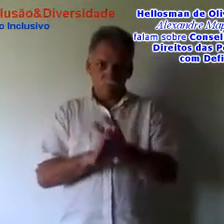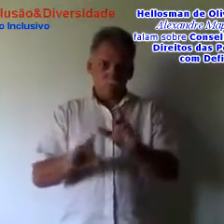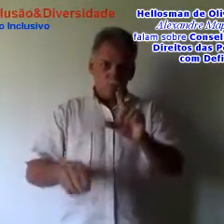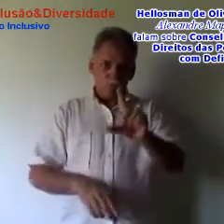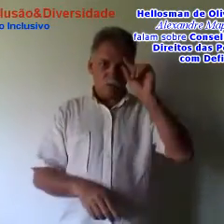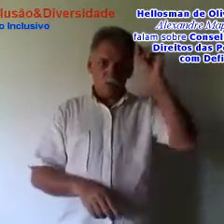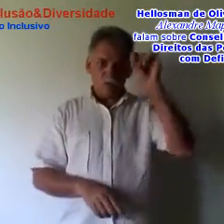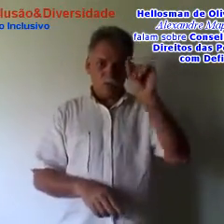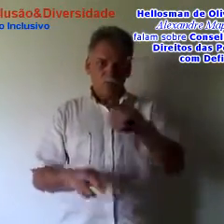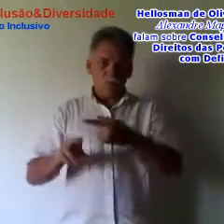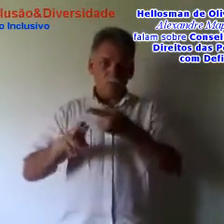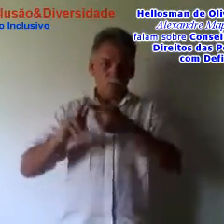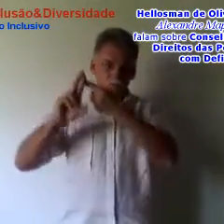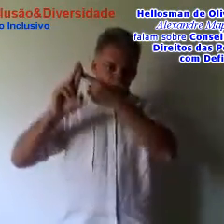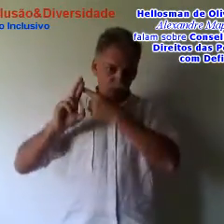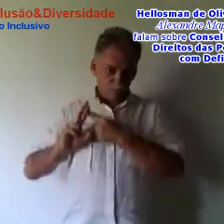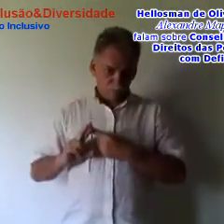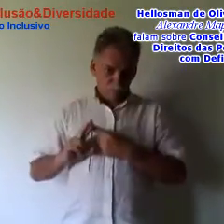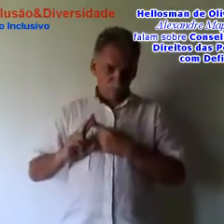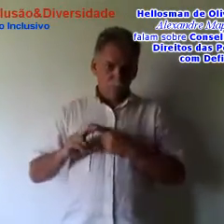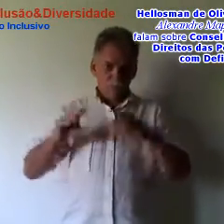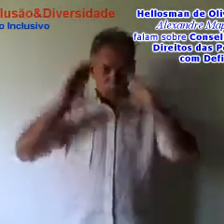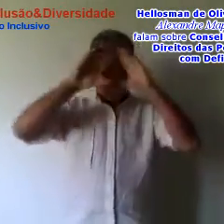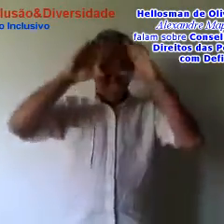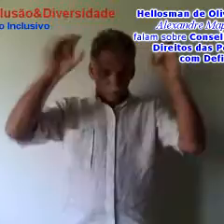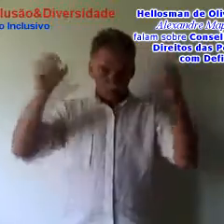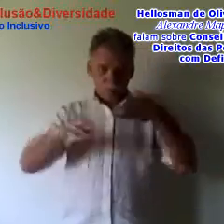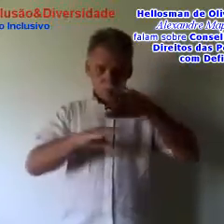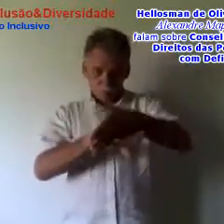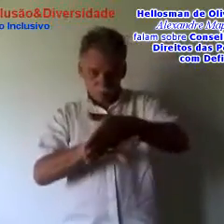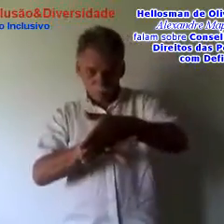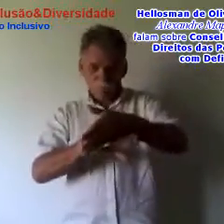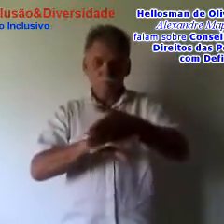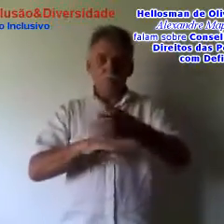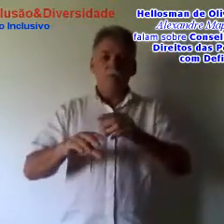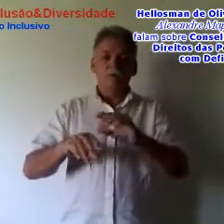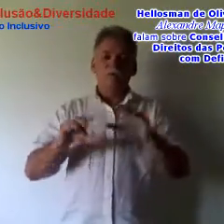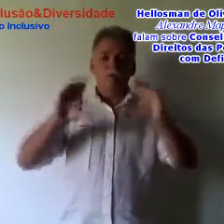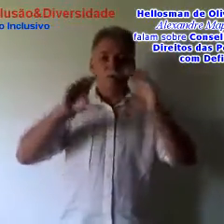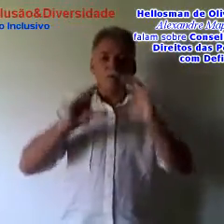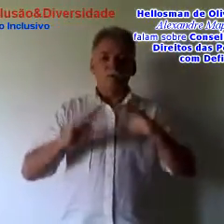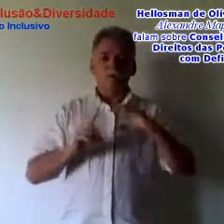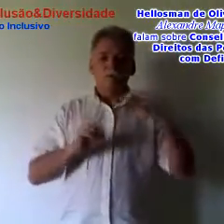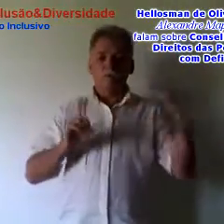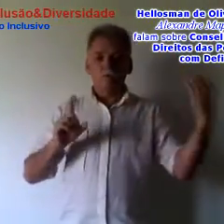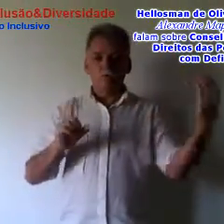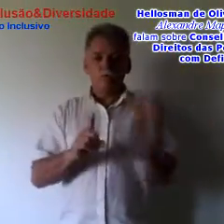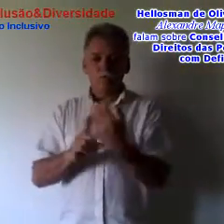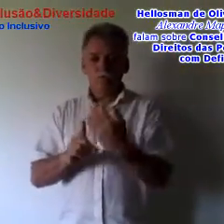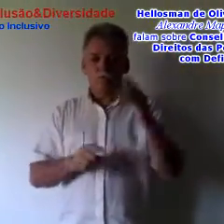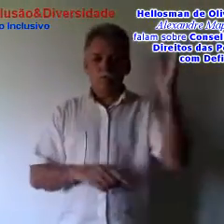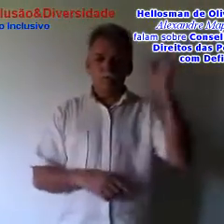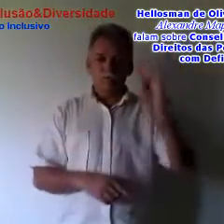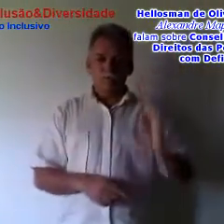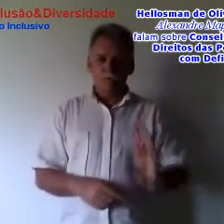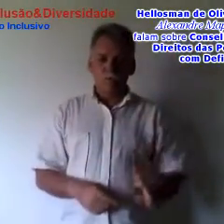representantes de conselho na Conferência Nacional. Acho que foi um dos momentos